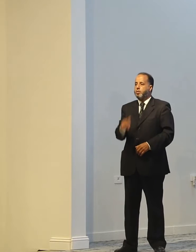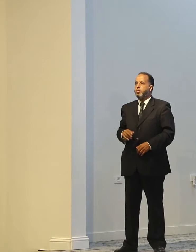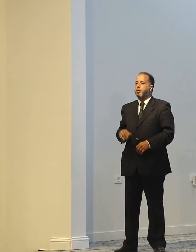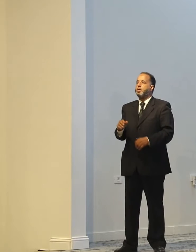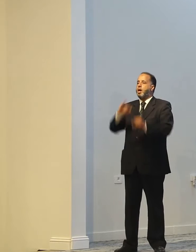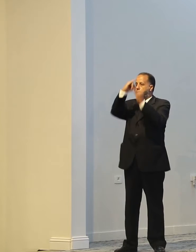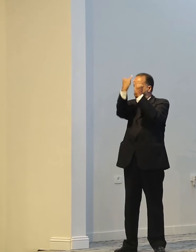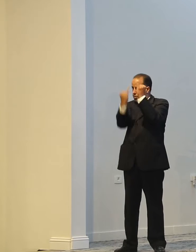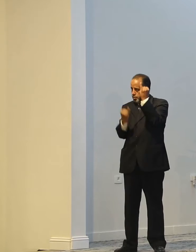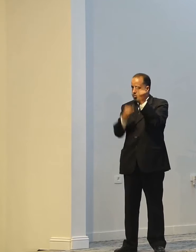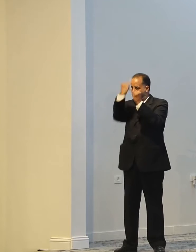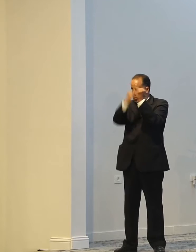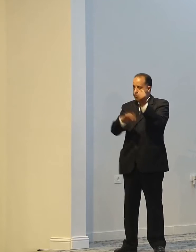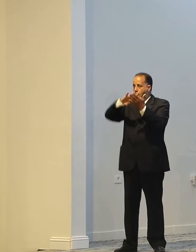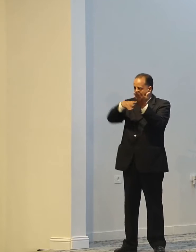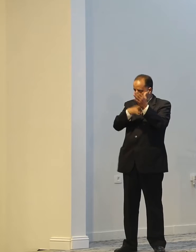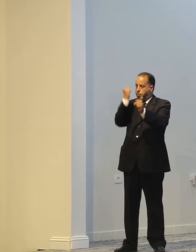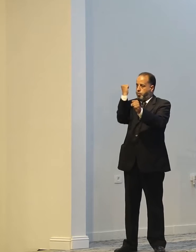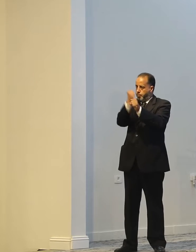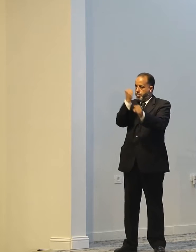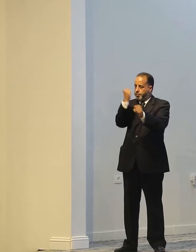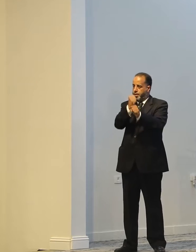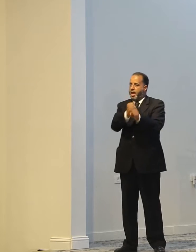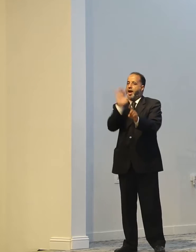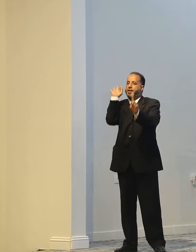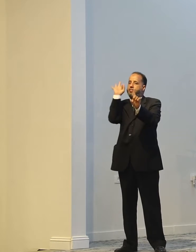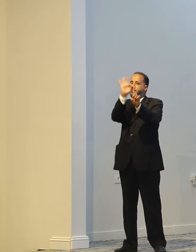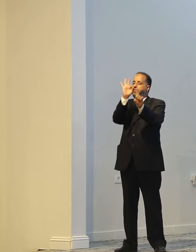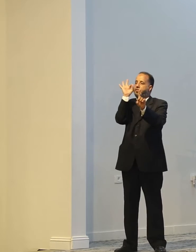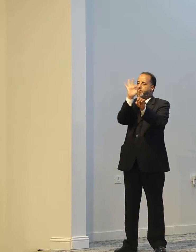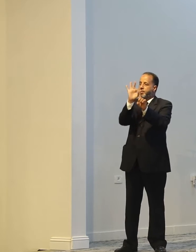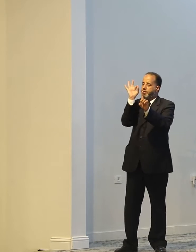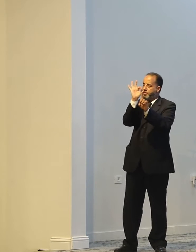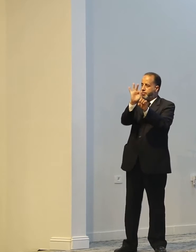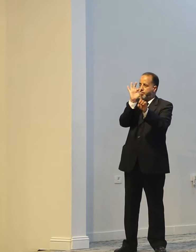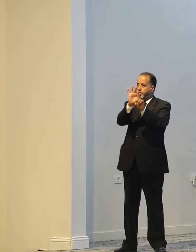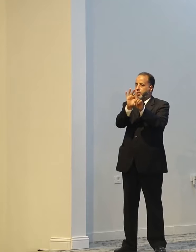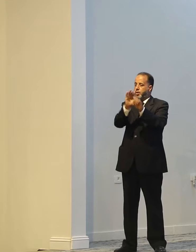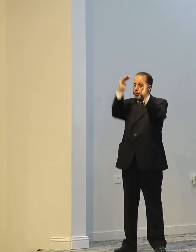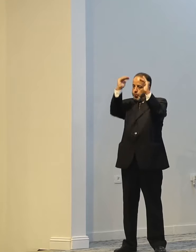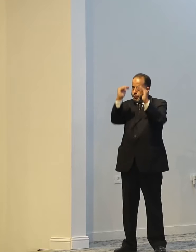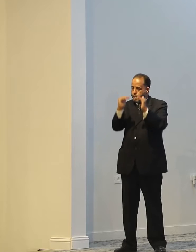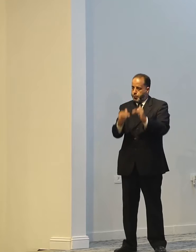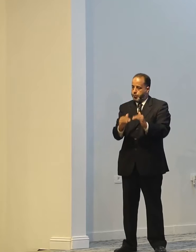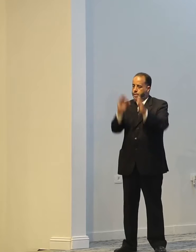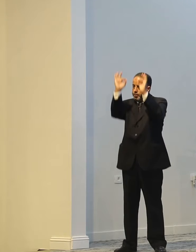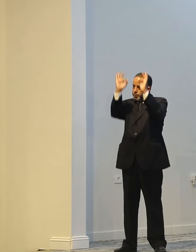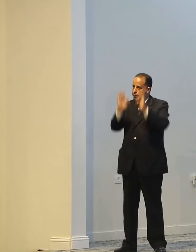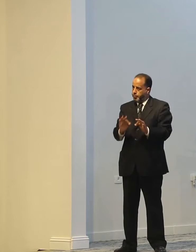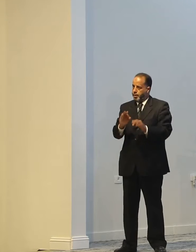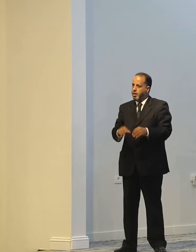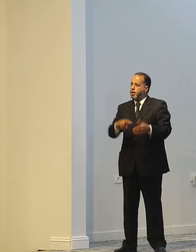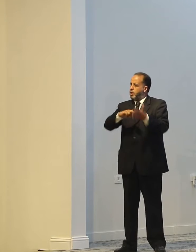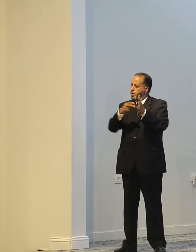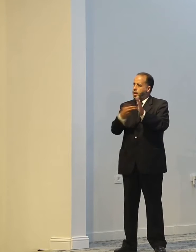اتخذت المفوضية جملة من الإجراءات التي تهدف إلى التخفيف أو إلى تخفيف حدة